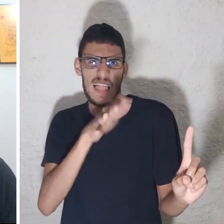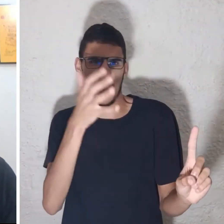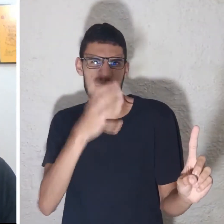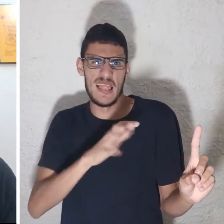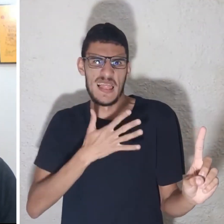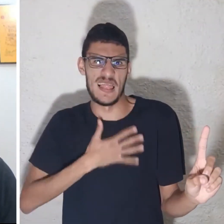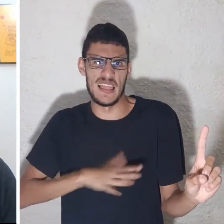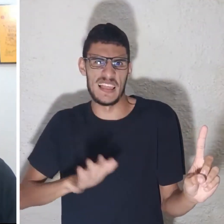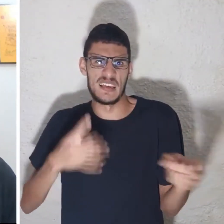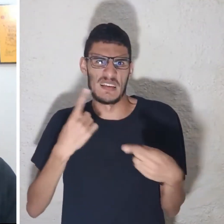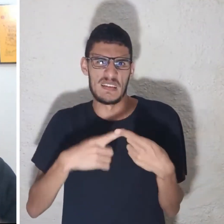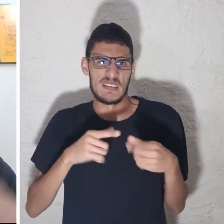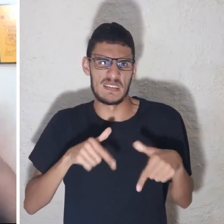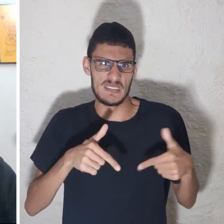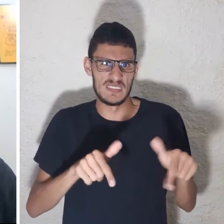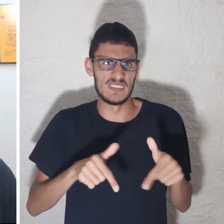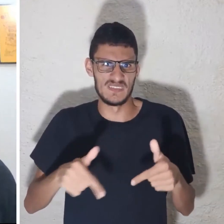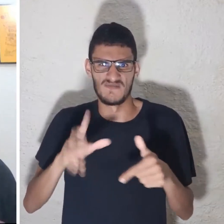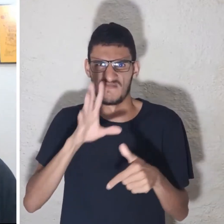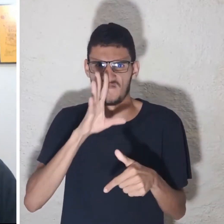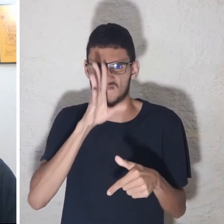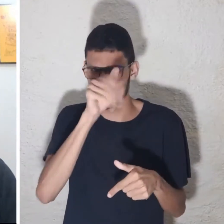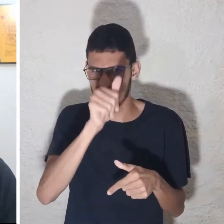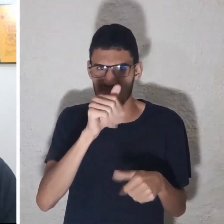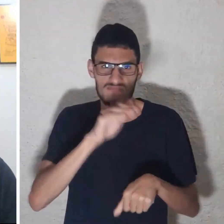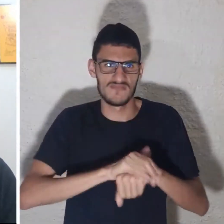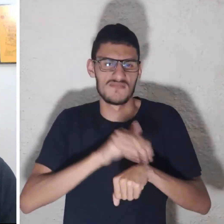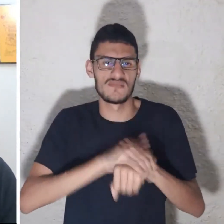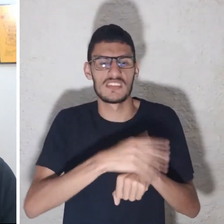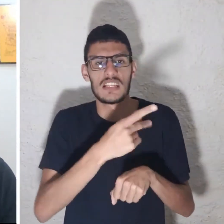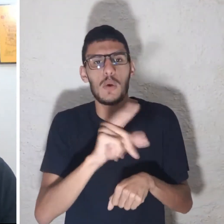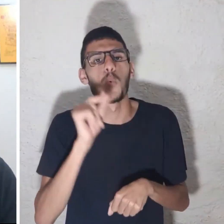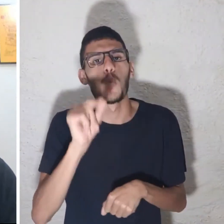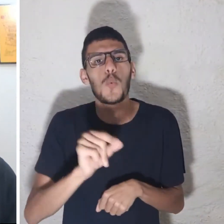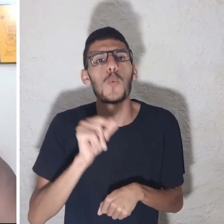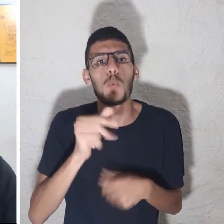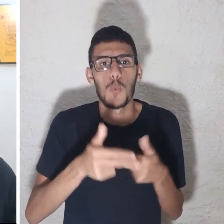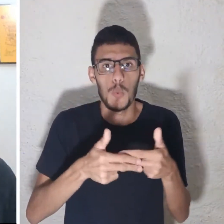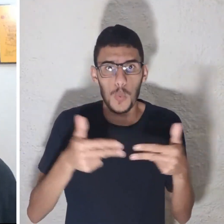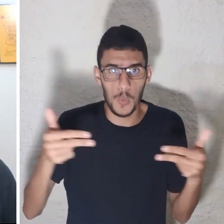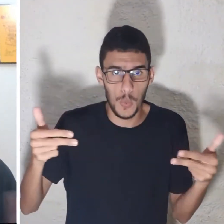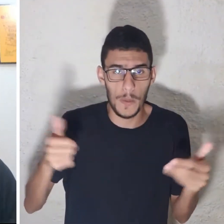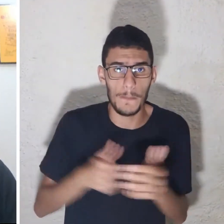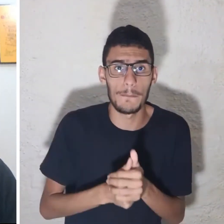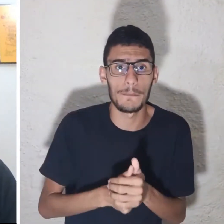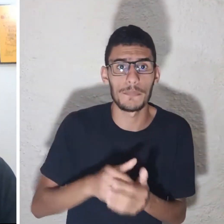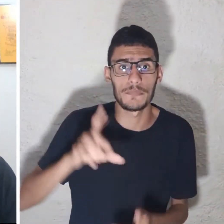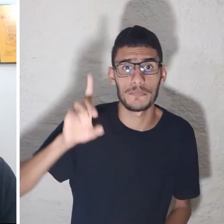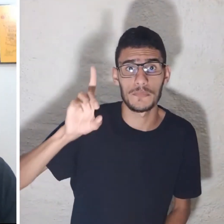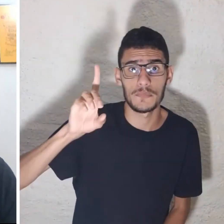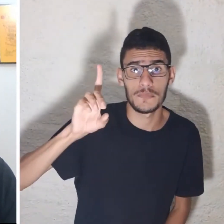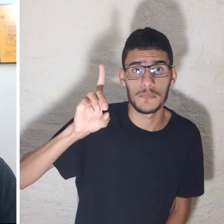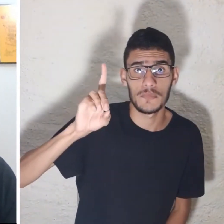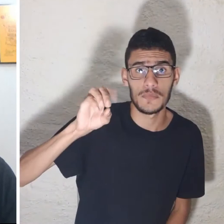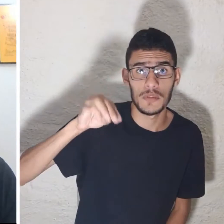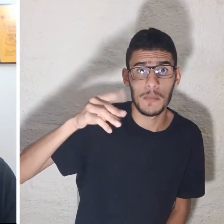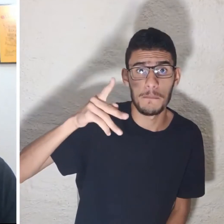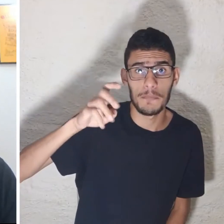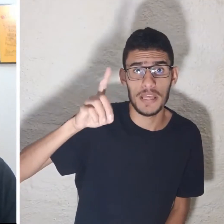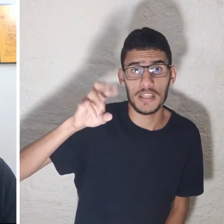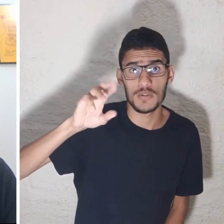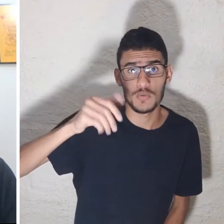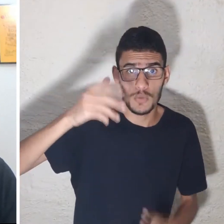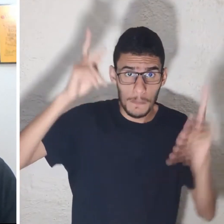da história do Brasil por conta de muitas ações equivocadas por parte disso. Uma delas era a seguinte, né? O Dom Pedro